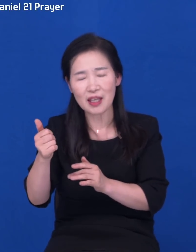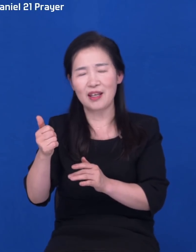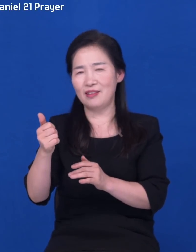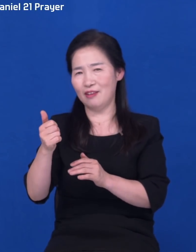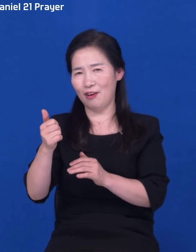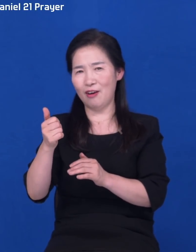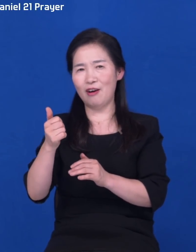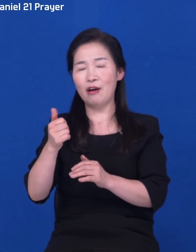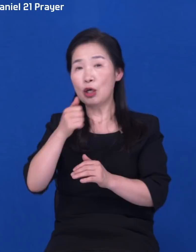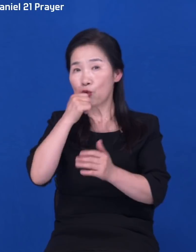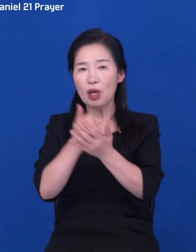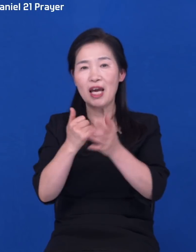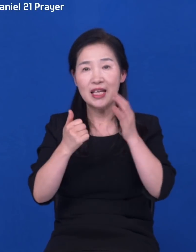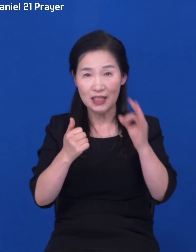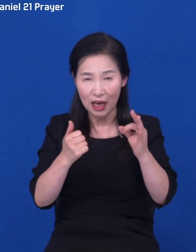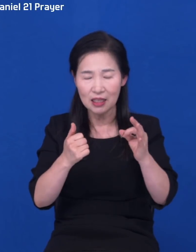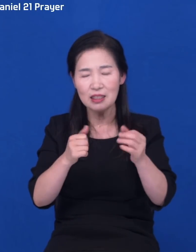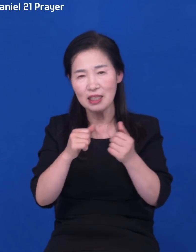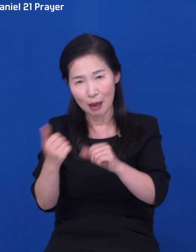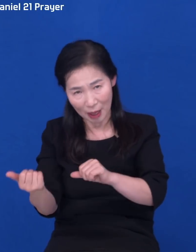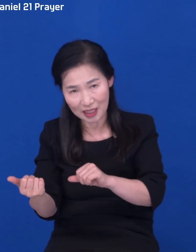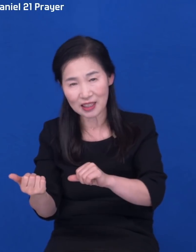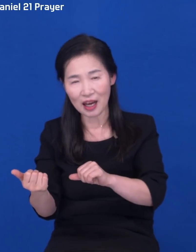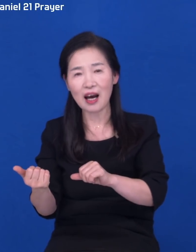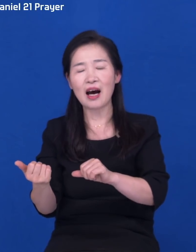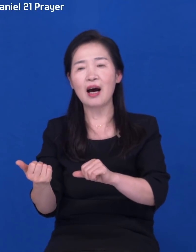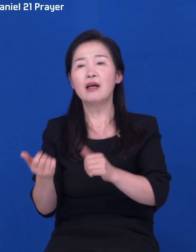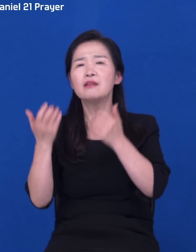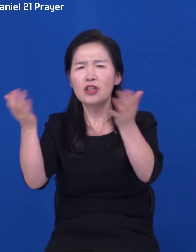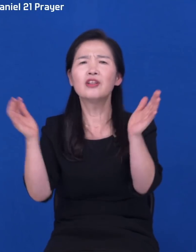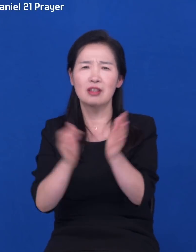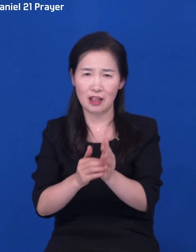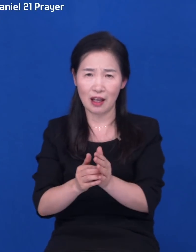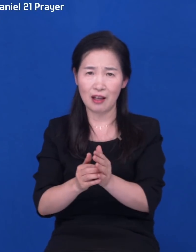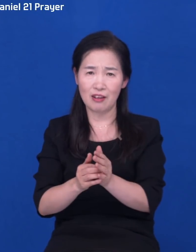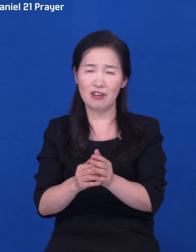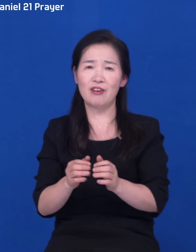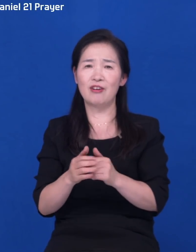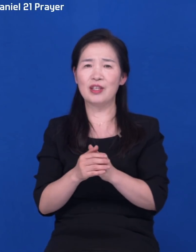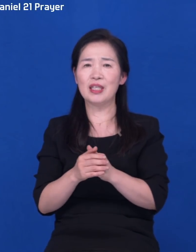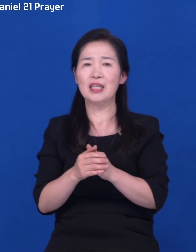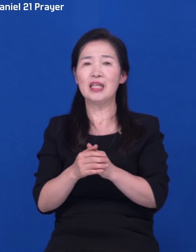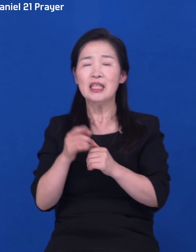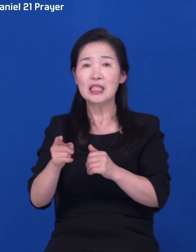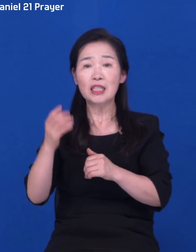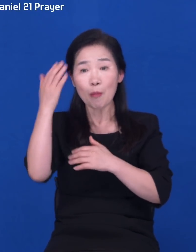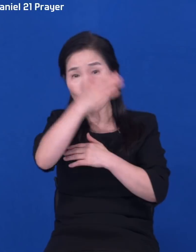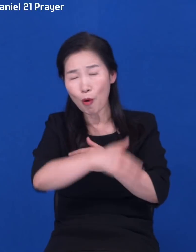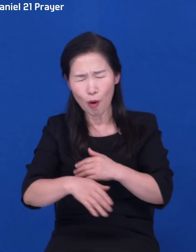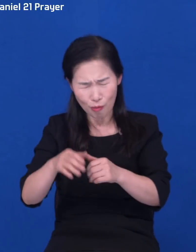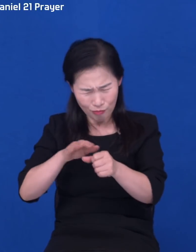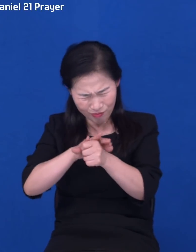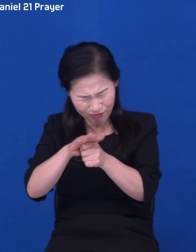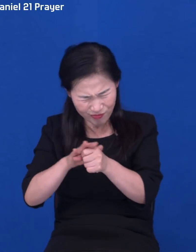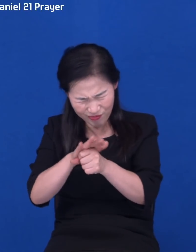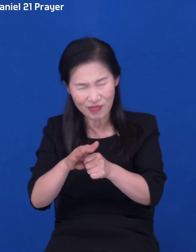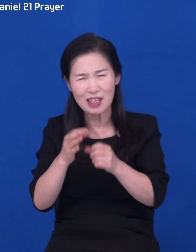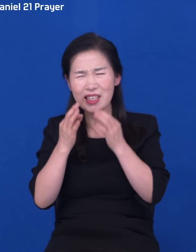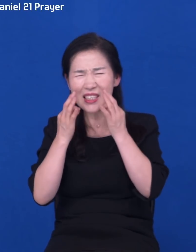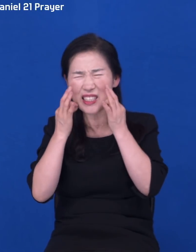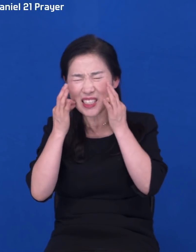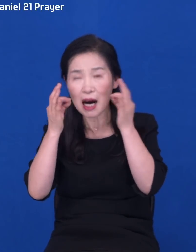하고 내려진 몸이거든요. 이 몸을 어떻게든 낳으려고 하는데 길을 쓰다 보면은 악한 영화도